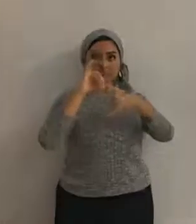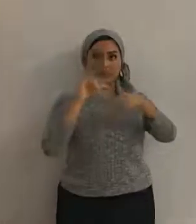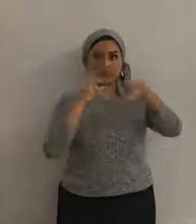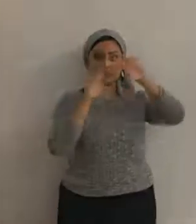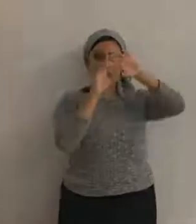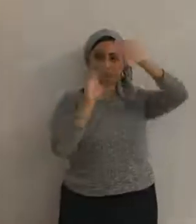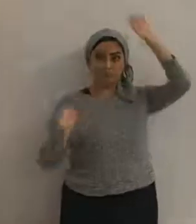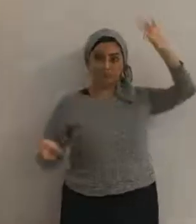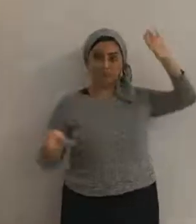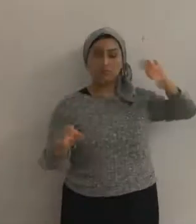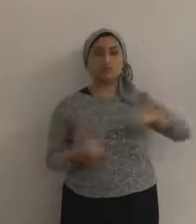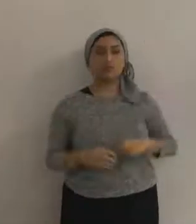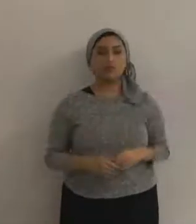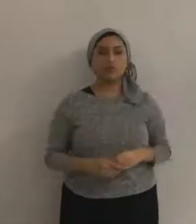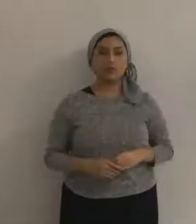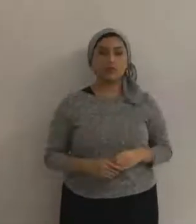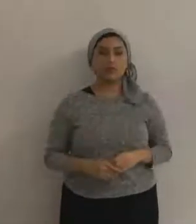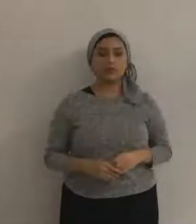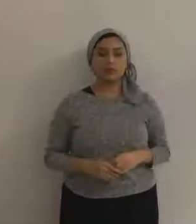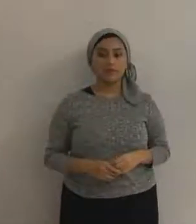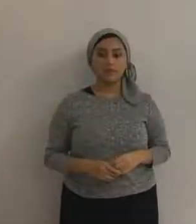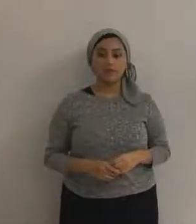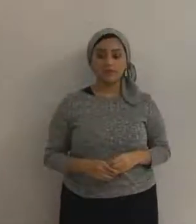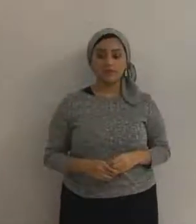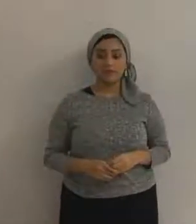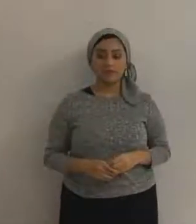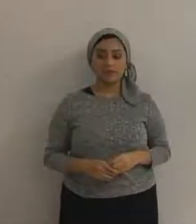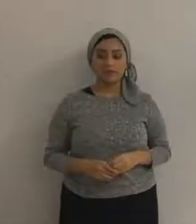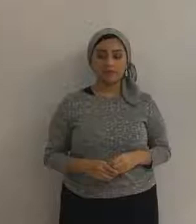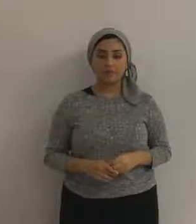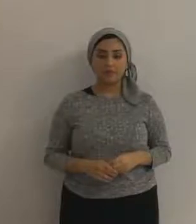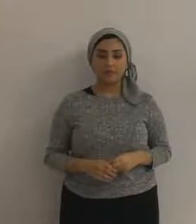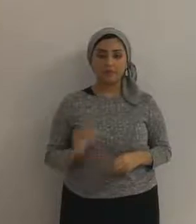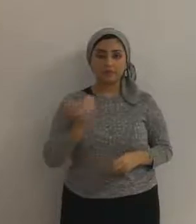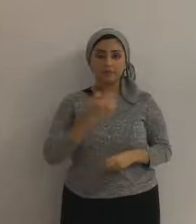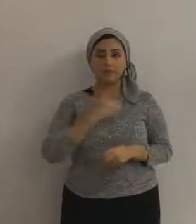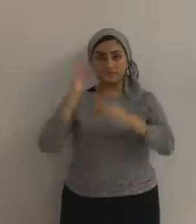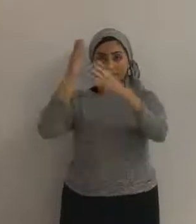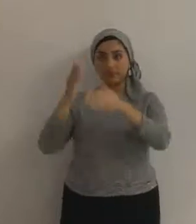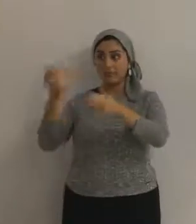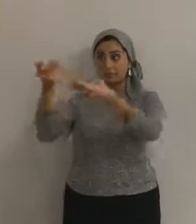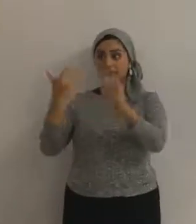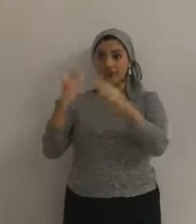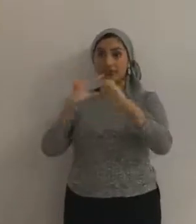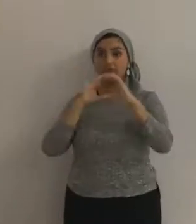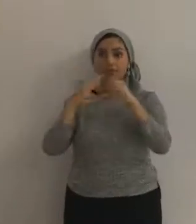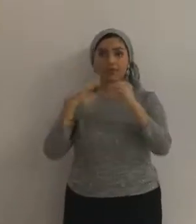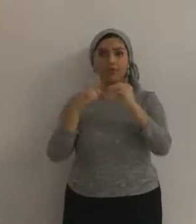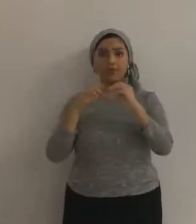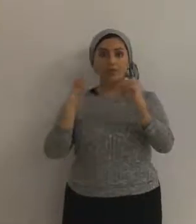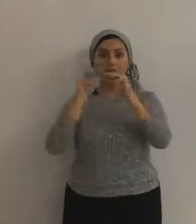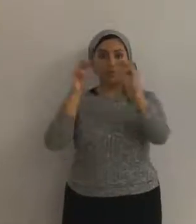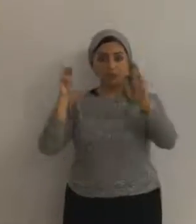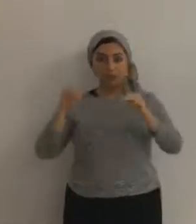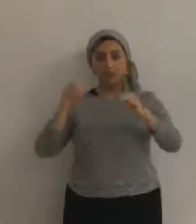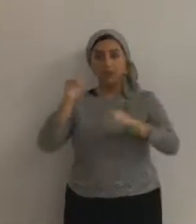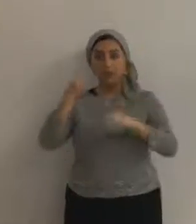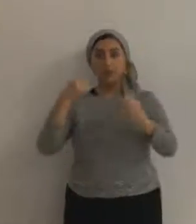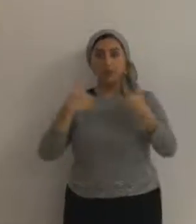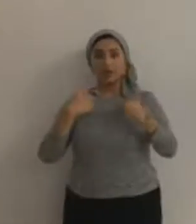y tiene su carga. Ya nuestro amado Roy comentó acerca de este museo. Efectivamente tiene 2 plantas. Aquí